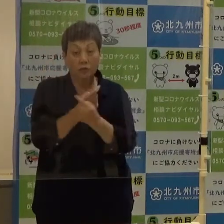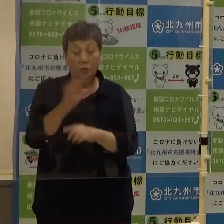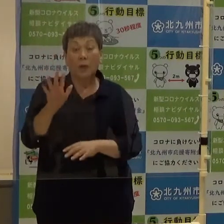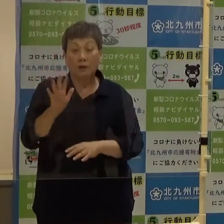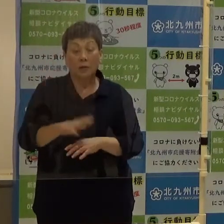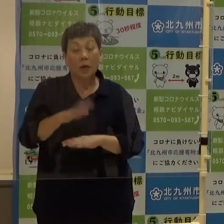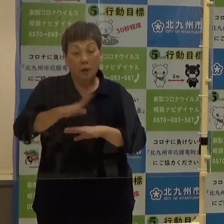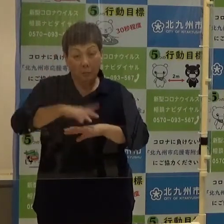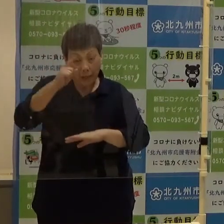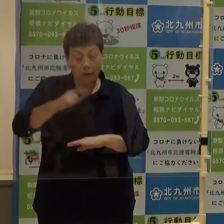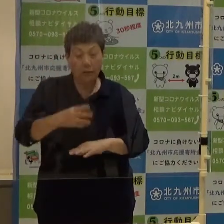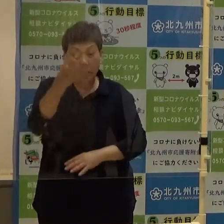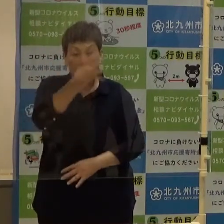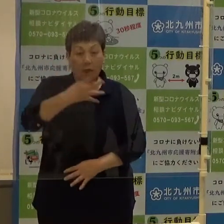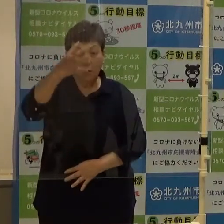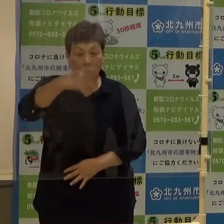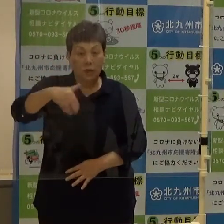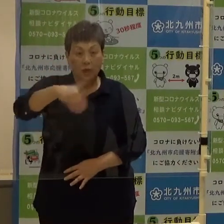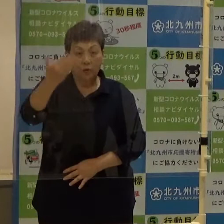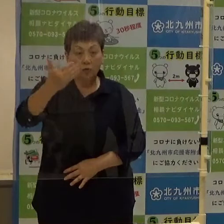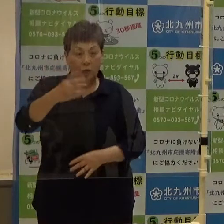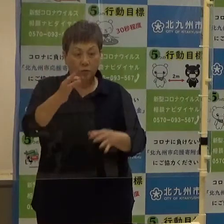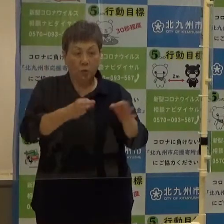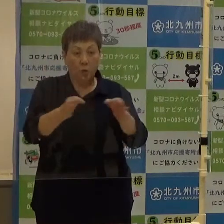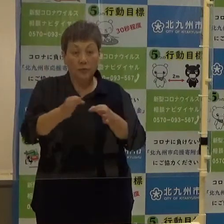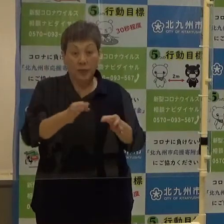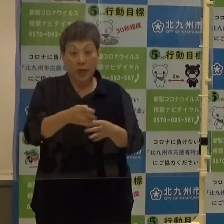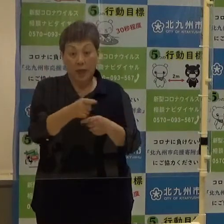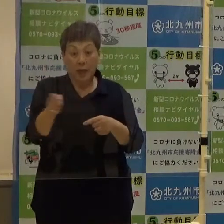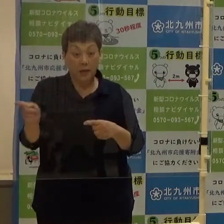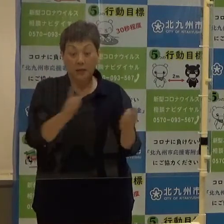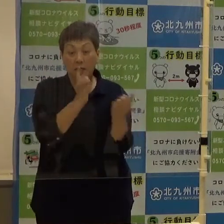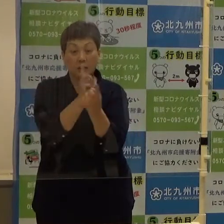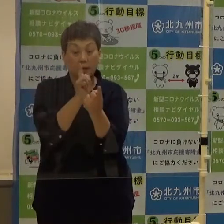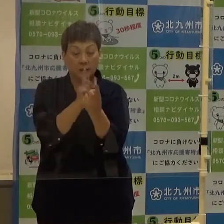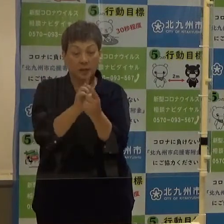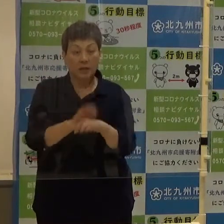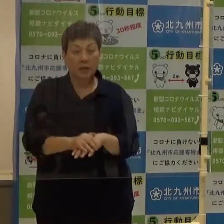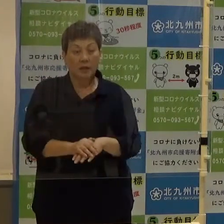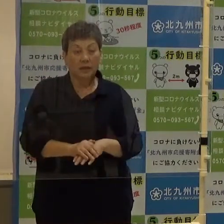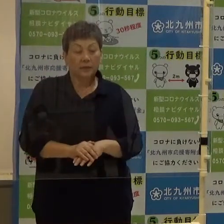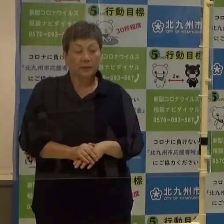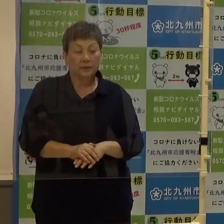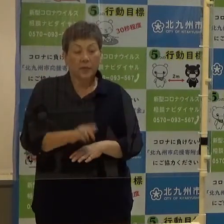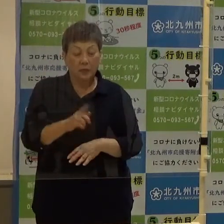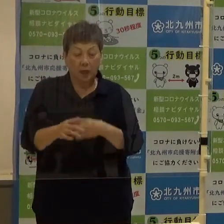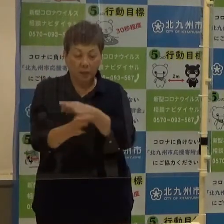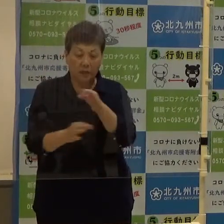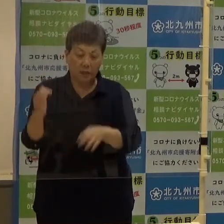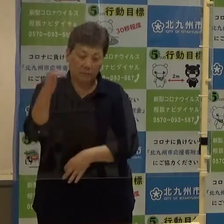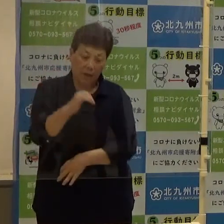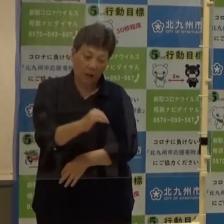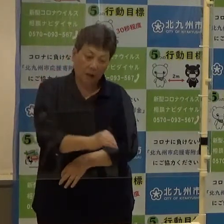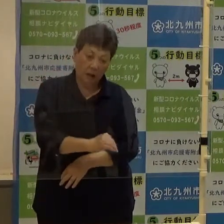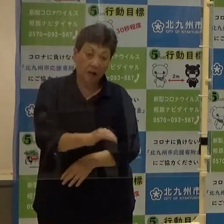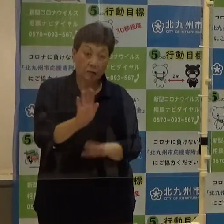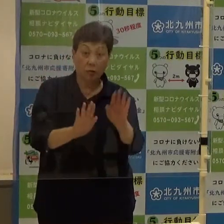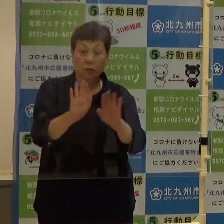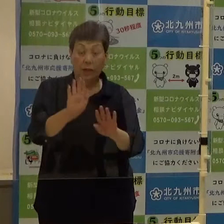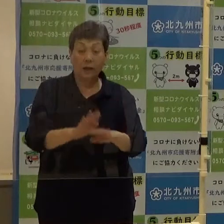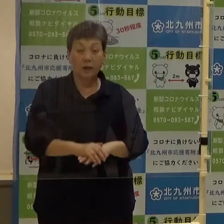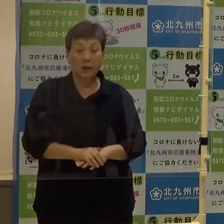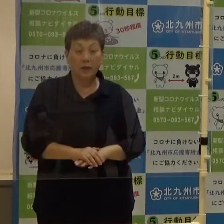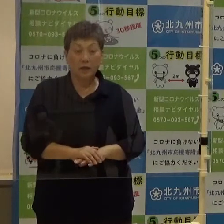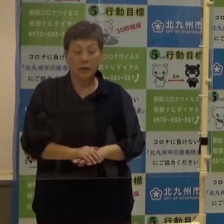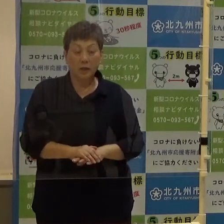ずは最初に4900もの店舗に対して、今は消費マンドが落ち込んで大変な状況であります。